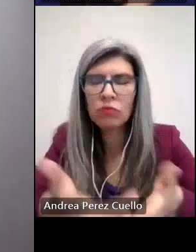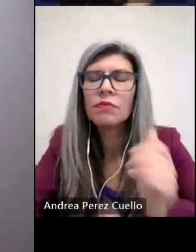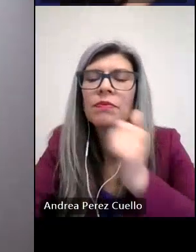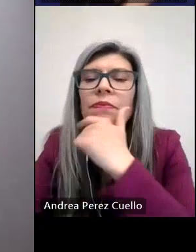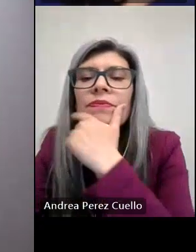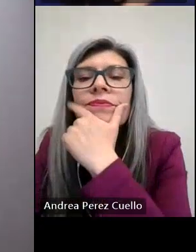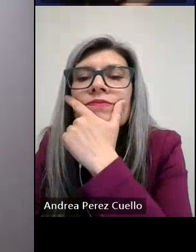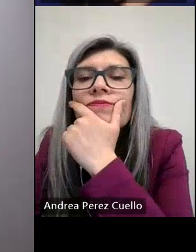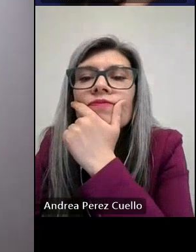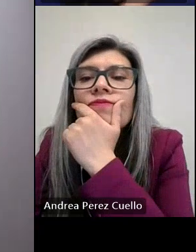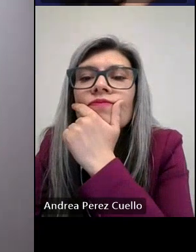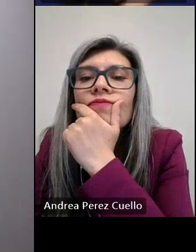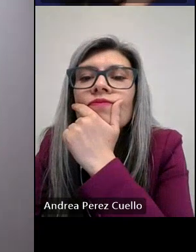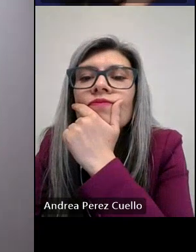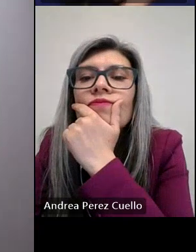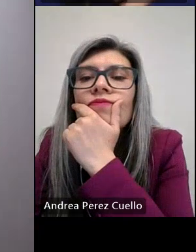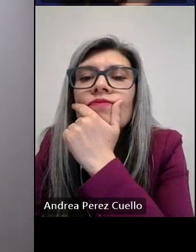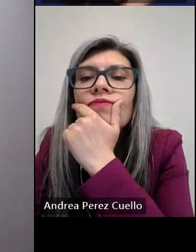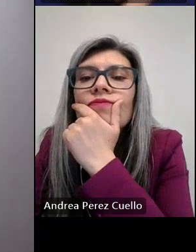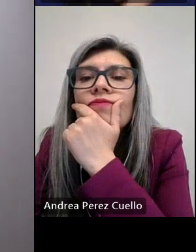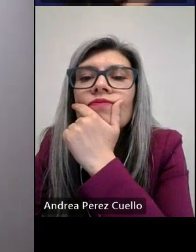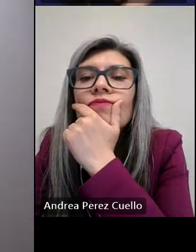Cuando